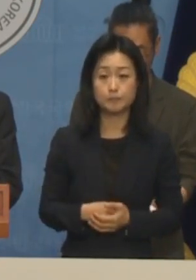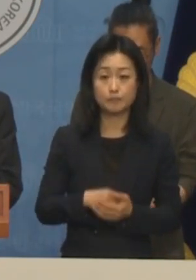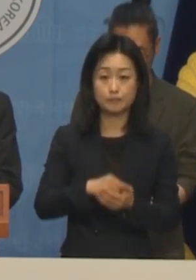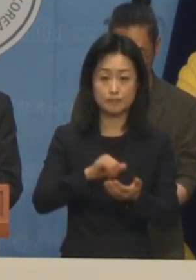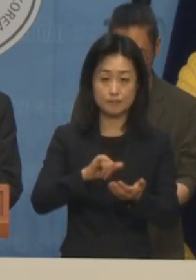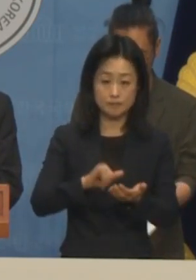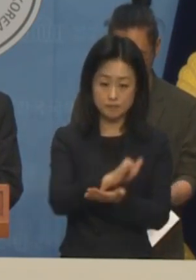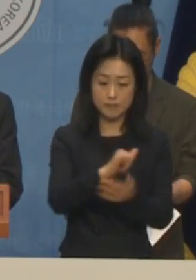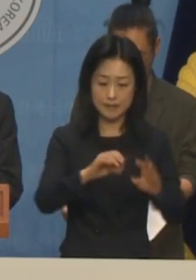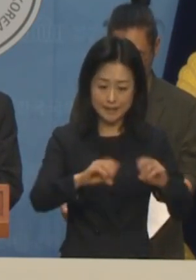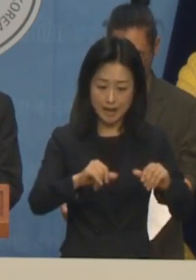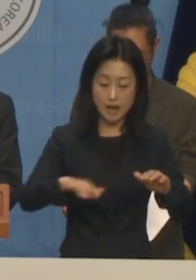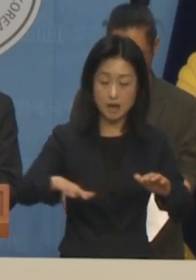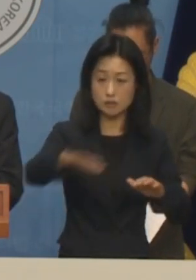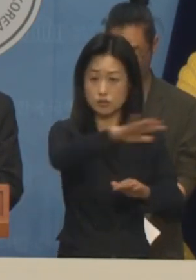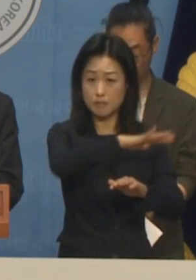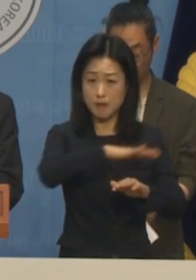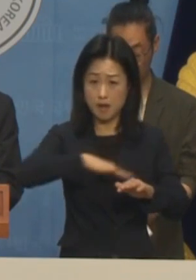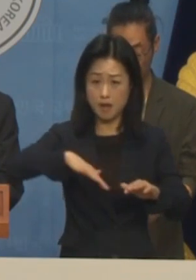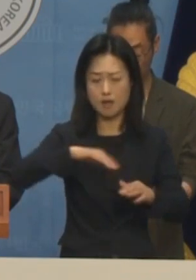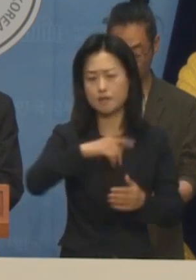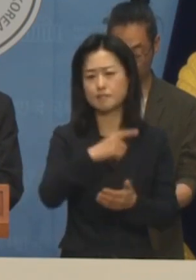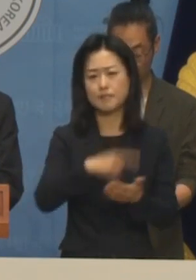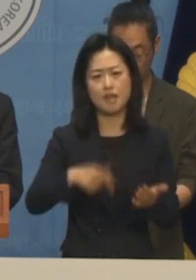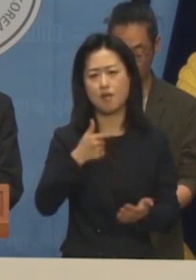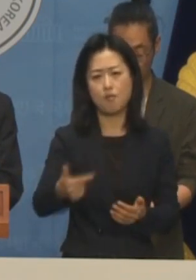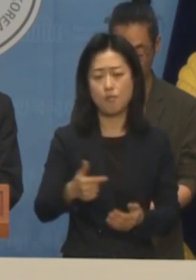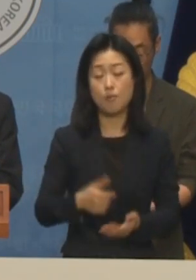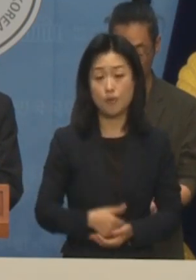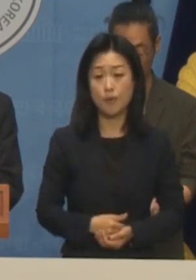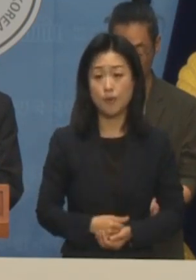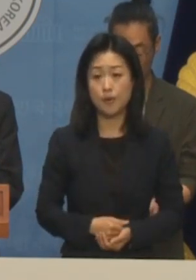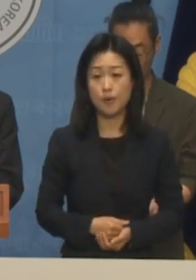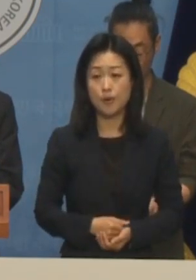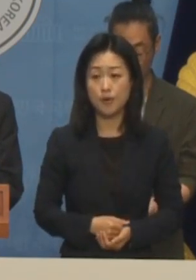부지와 주변 지역의 환경에 미칠 치명적 피해를 해결할 방법이 없다.